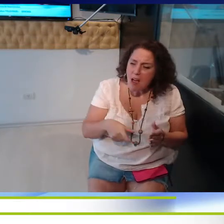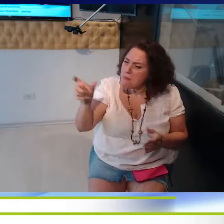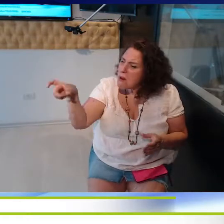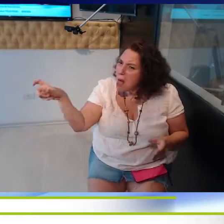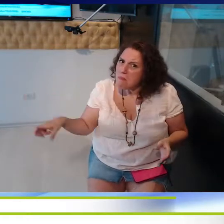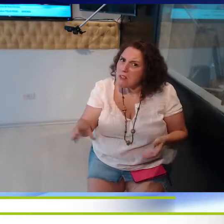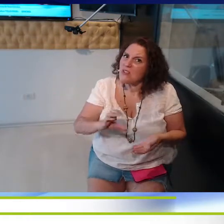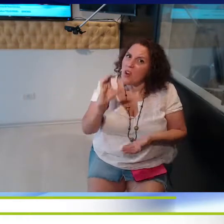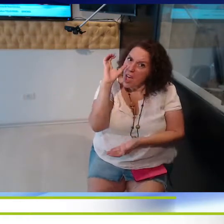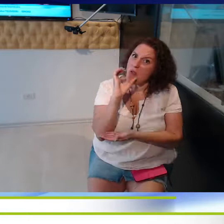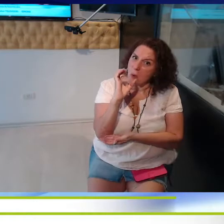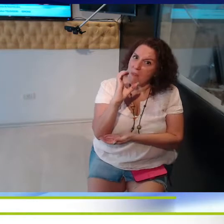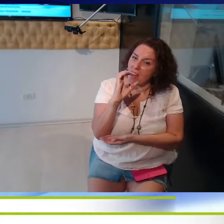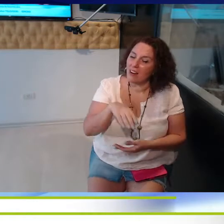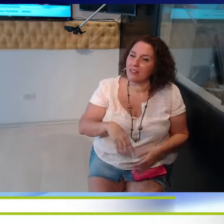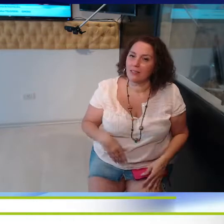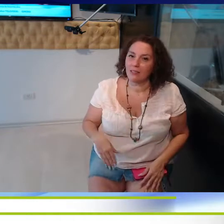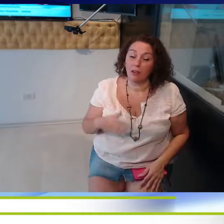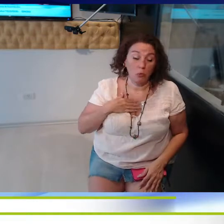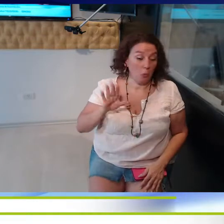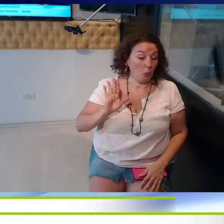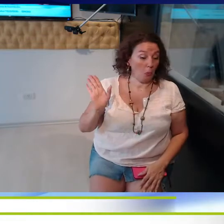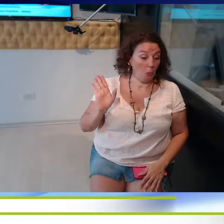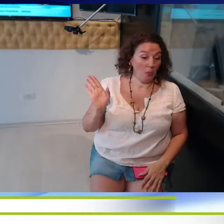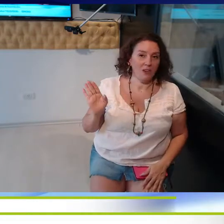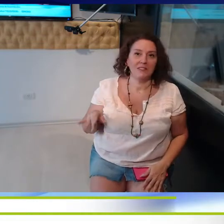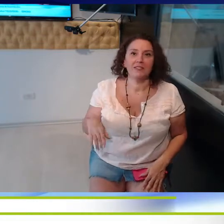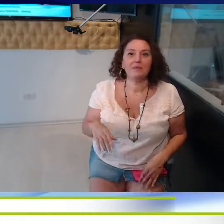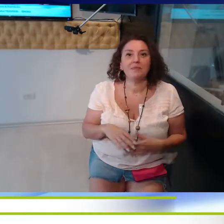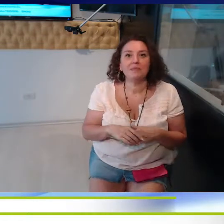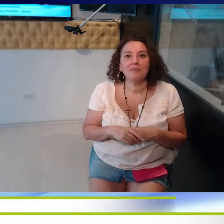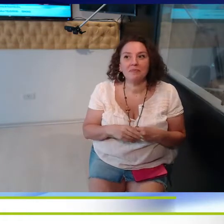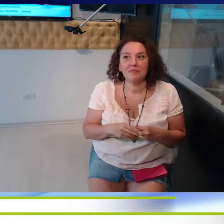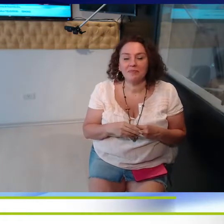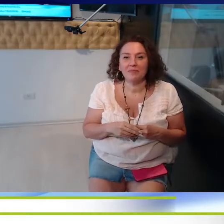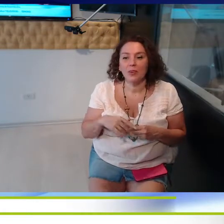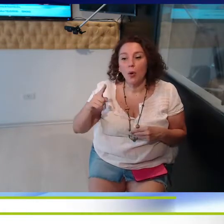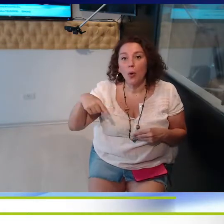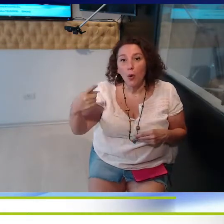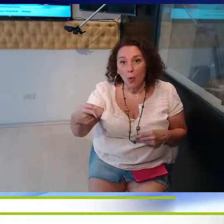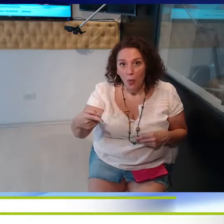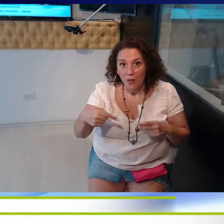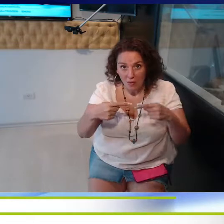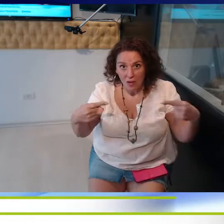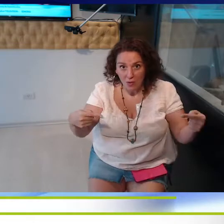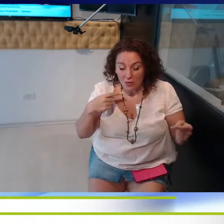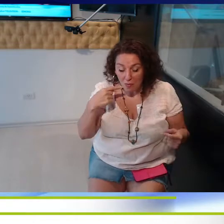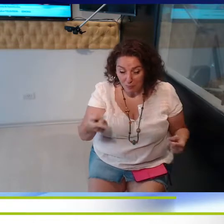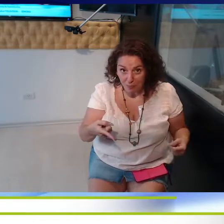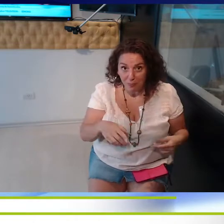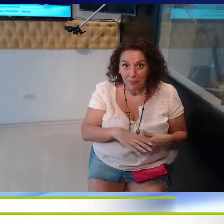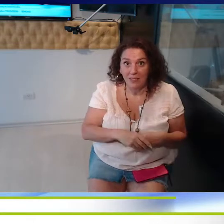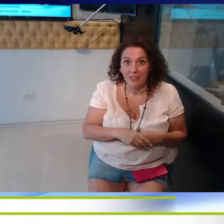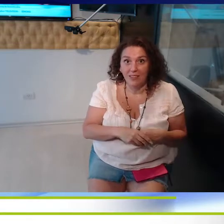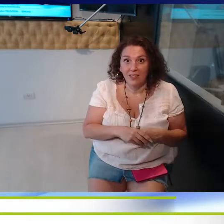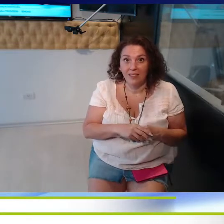Yo estoy viendo pizza. Sí, uy, Fran, gracias por avisarme y gracias. ¿Algo más para decir de...? Es colombiana, Ana María.